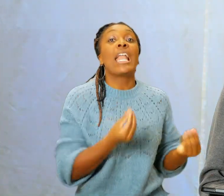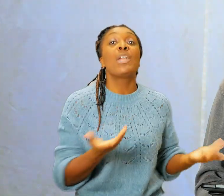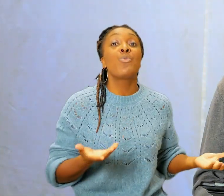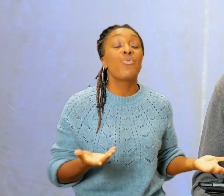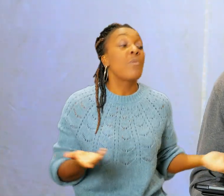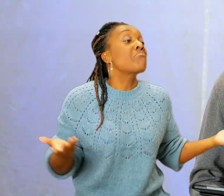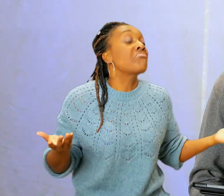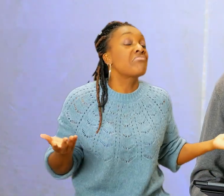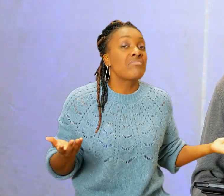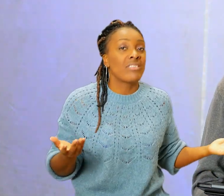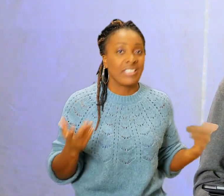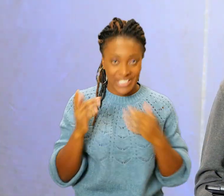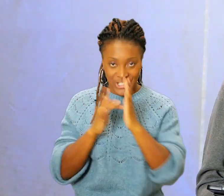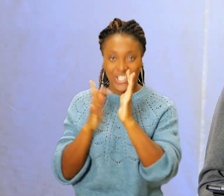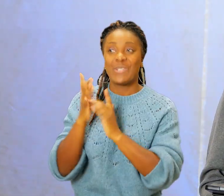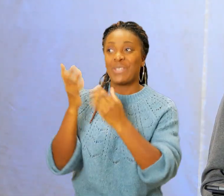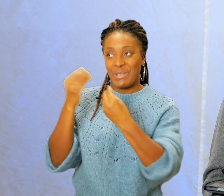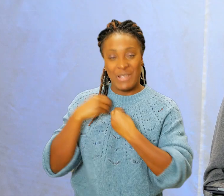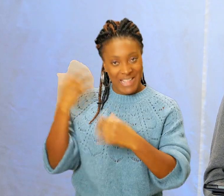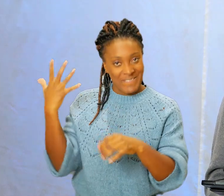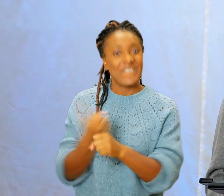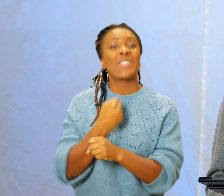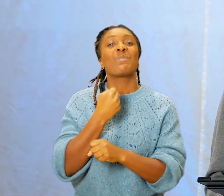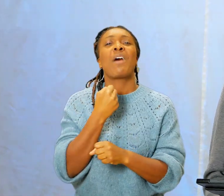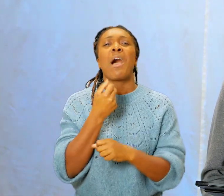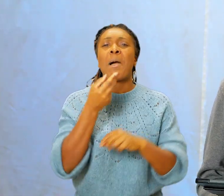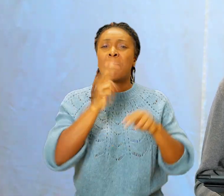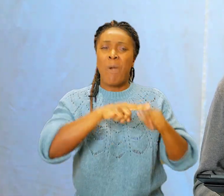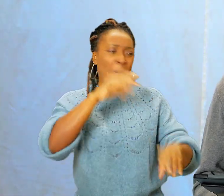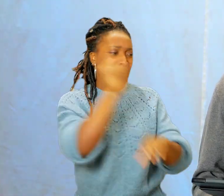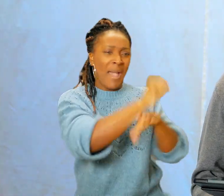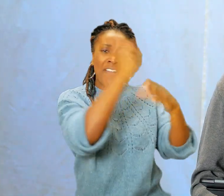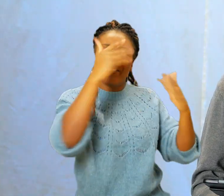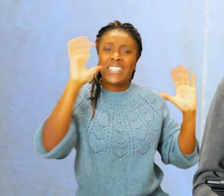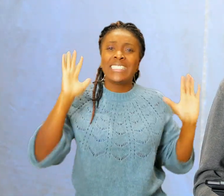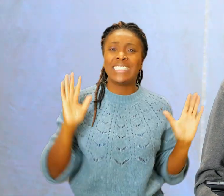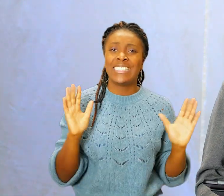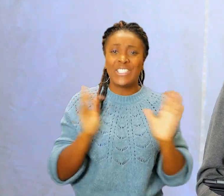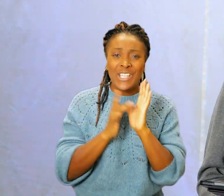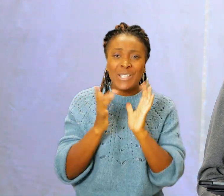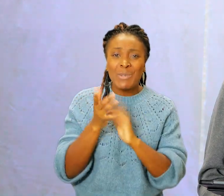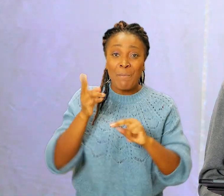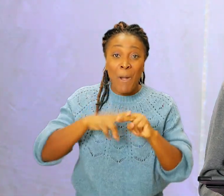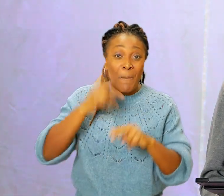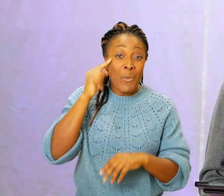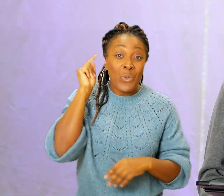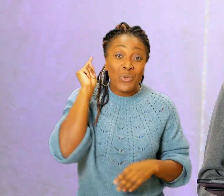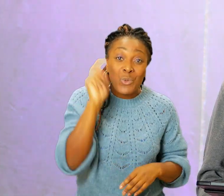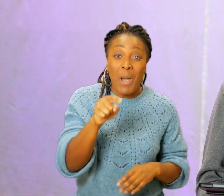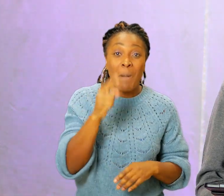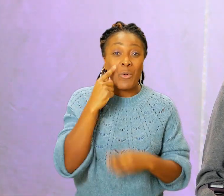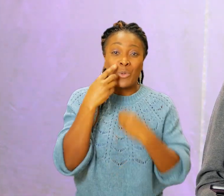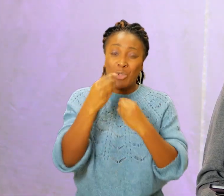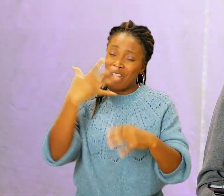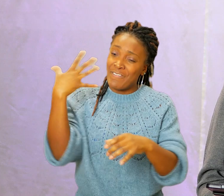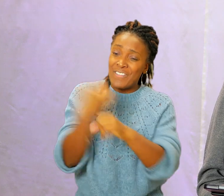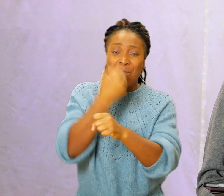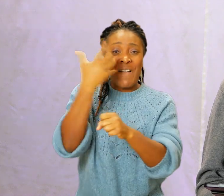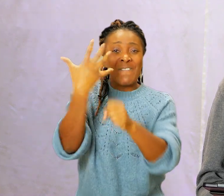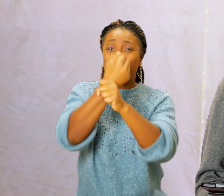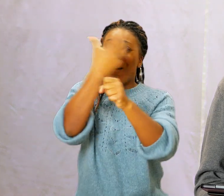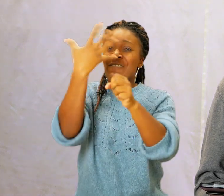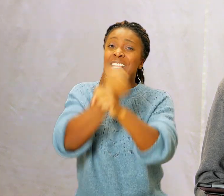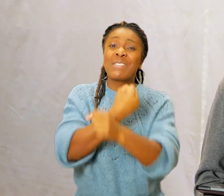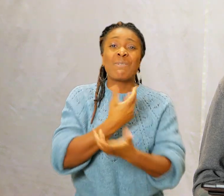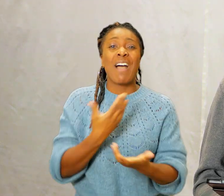Jésus-Christ nous a donné la victoire à la croix. Jésus-Christ a payé le prix pour toi comme pour moi, afin qu'on soit des plus que vainqueurs,